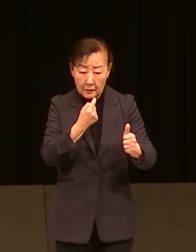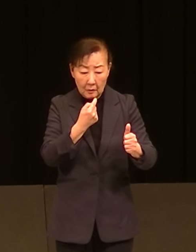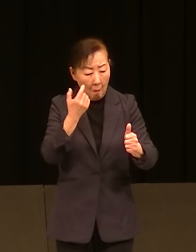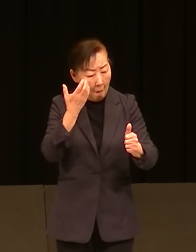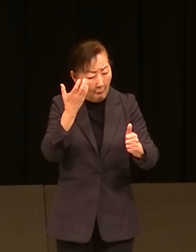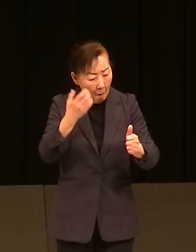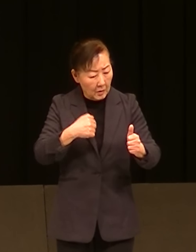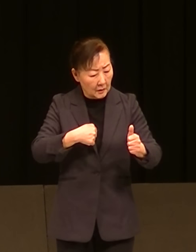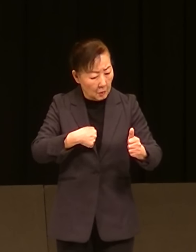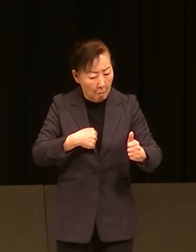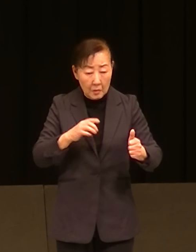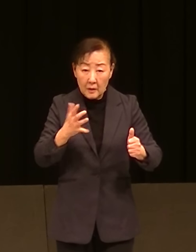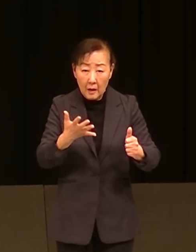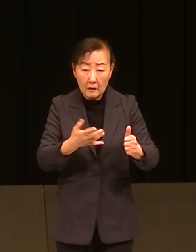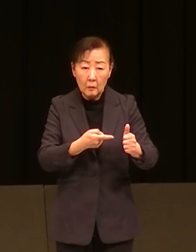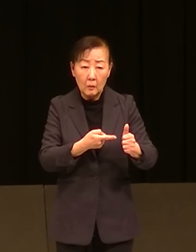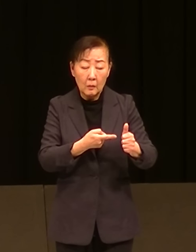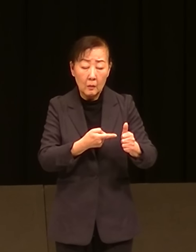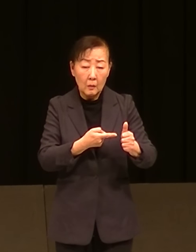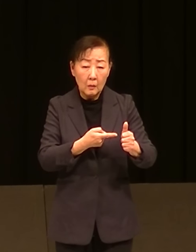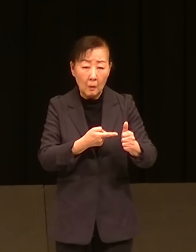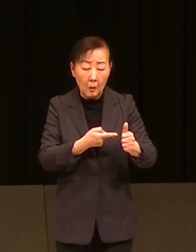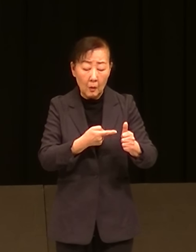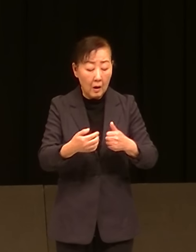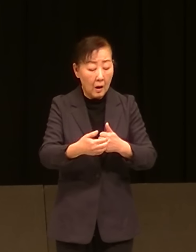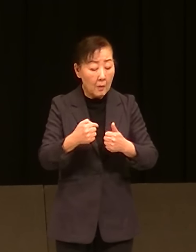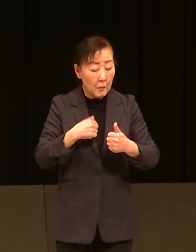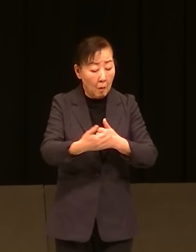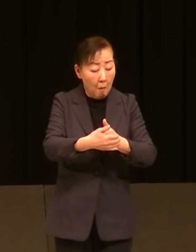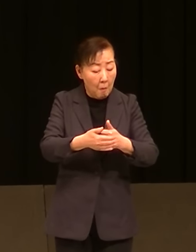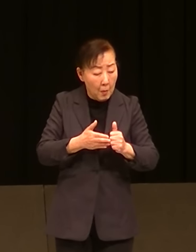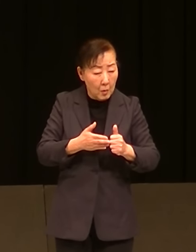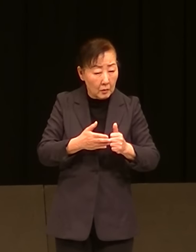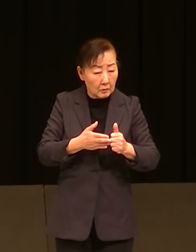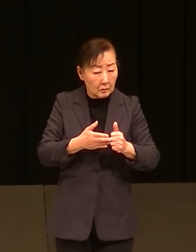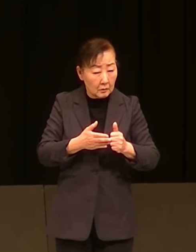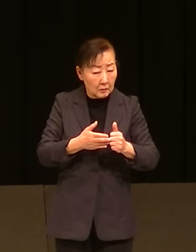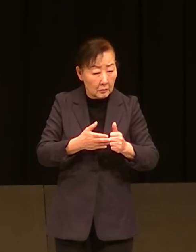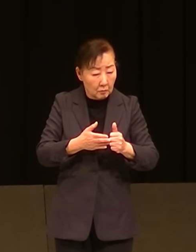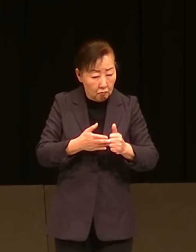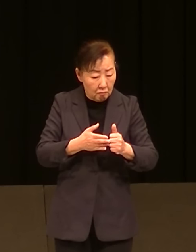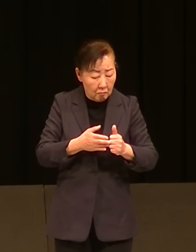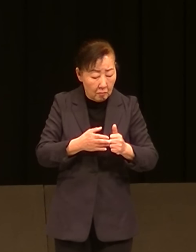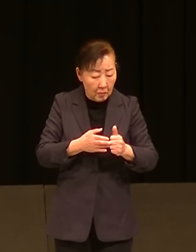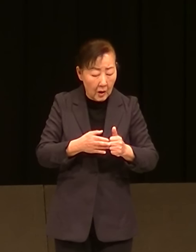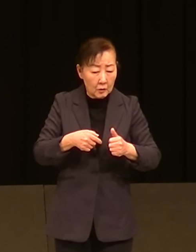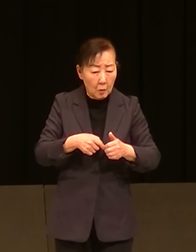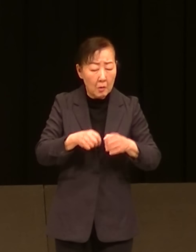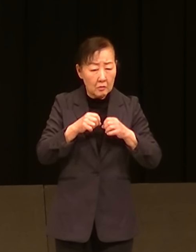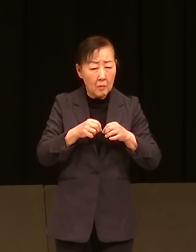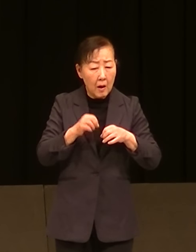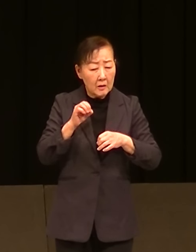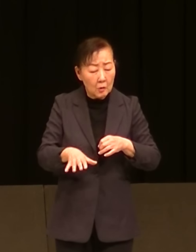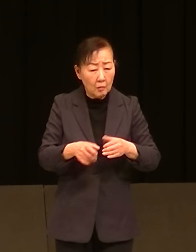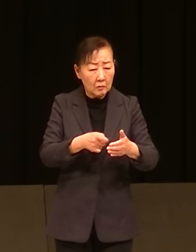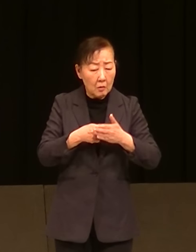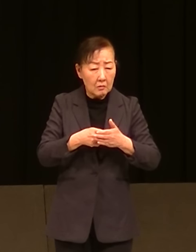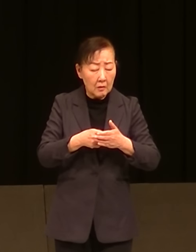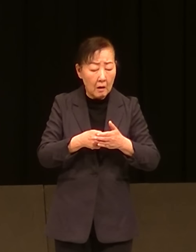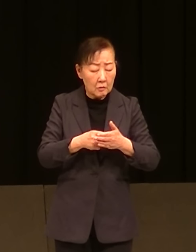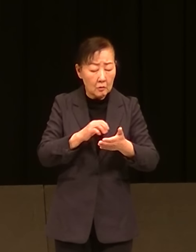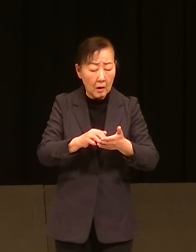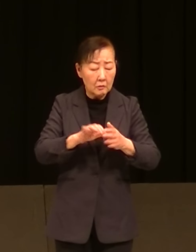情がないものっていうのはですね、そういう保身のための損得感情さえ働かないので、言われた通りフラフラと